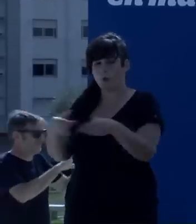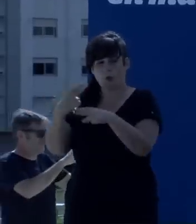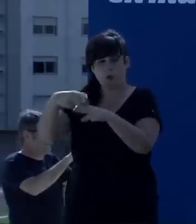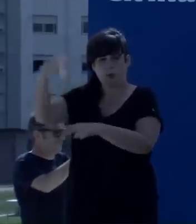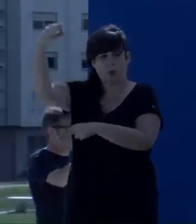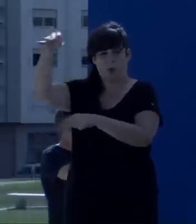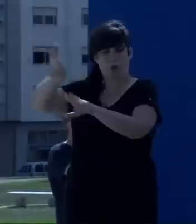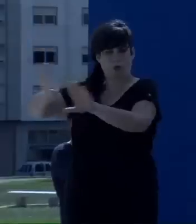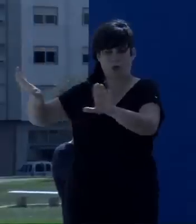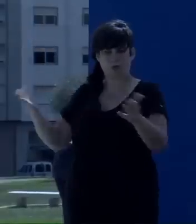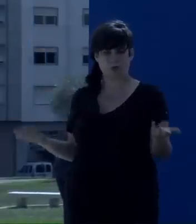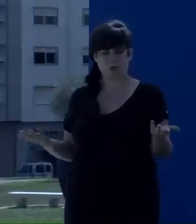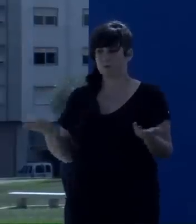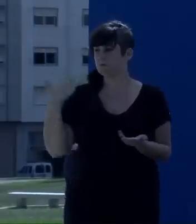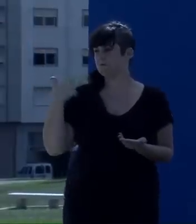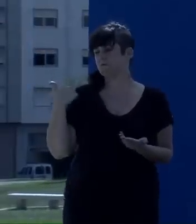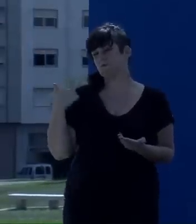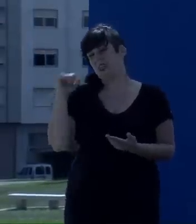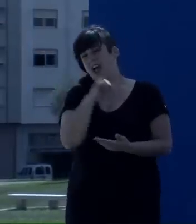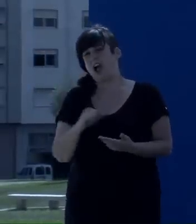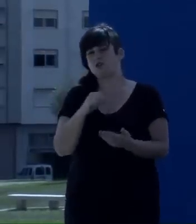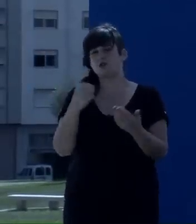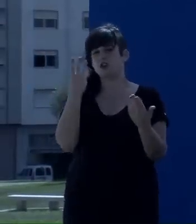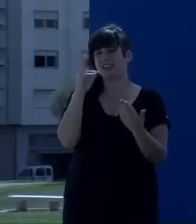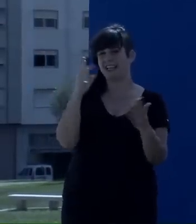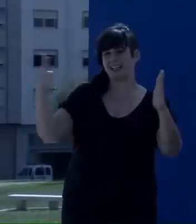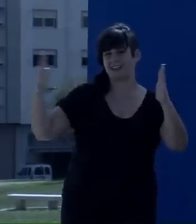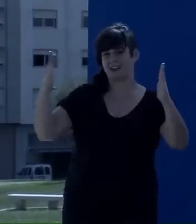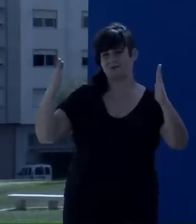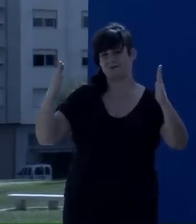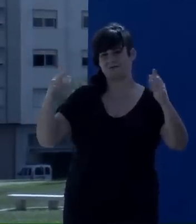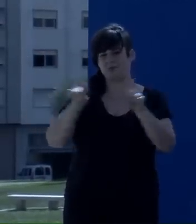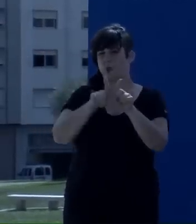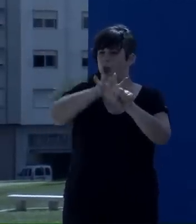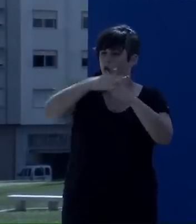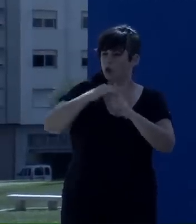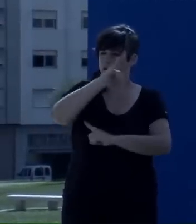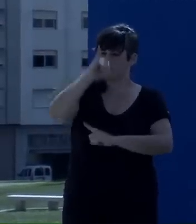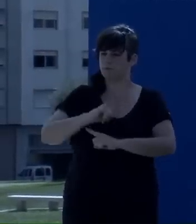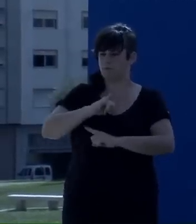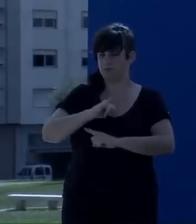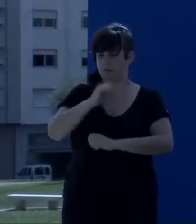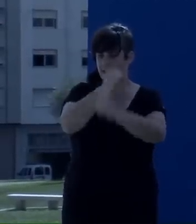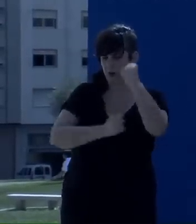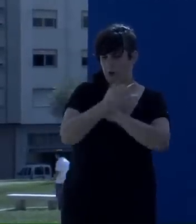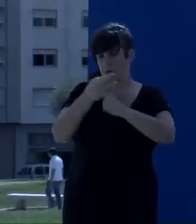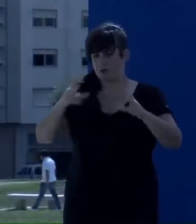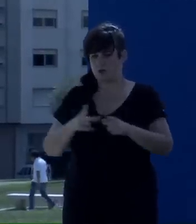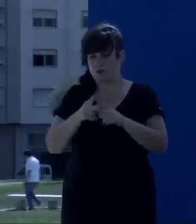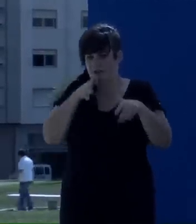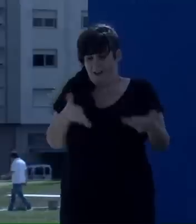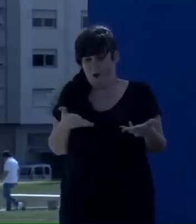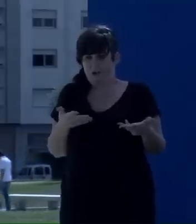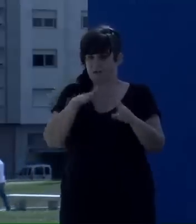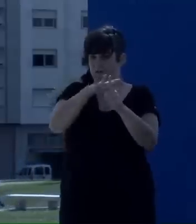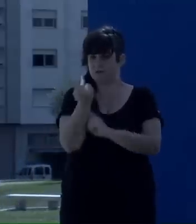Hai 80 anos, máis ou menos, nos anos 30, nun contexto de crise social e económica análogo ao que estamos padecendo agora en todo o mundo,